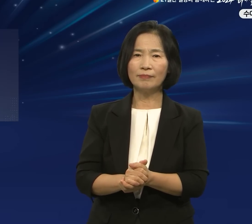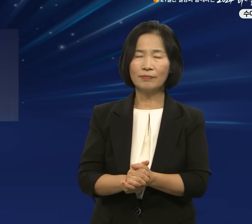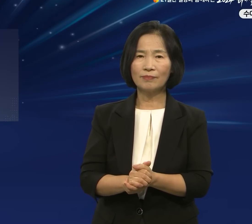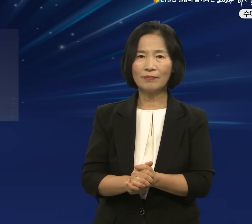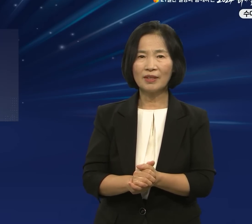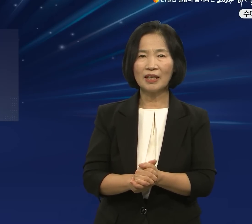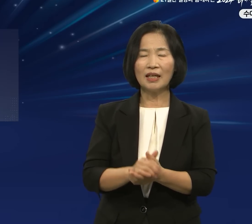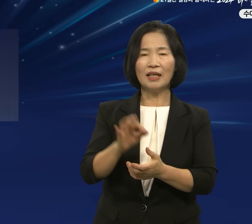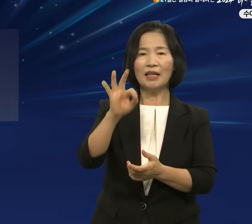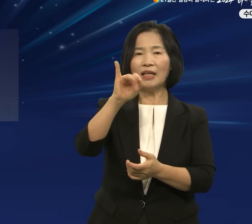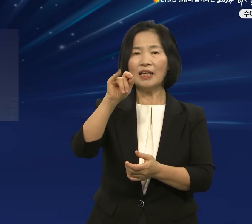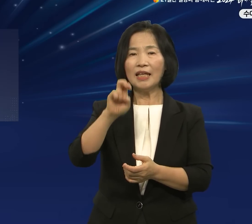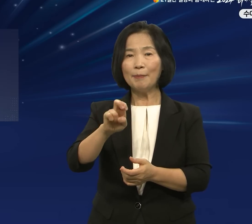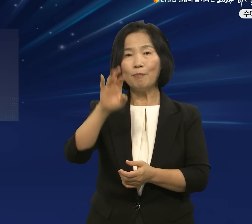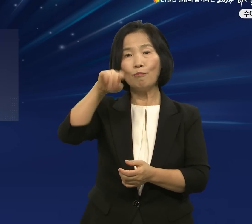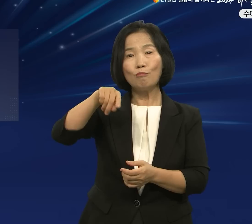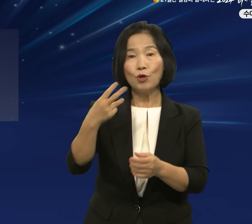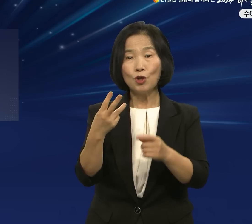인불교의 성도들은